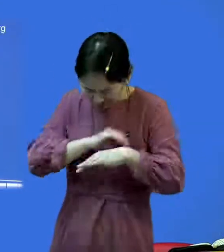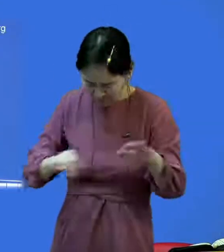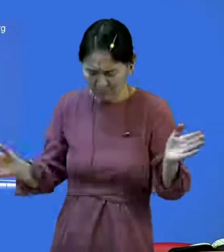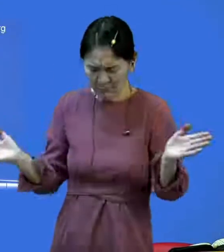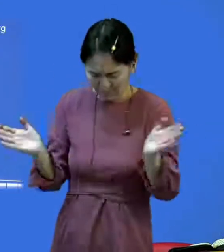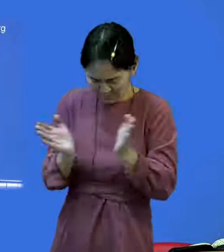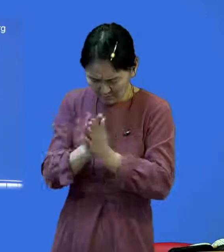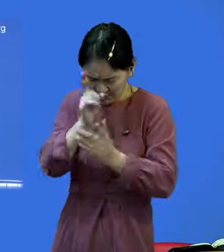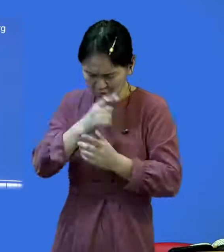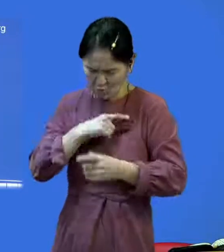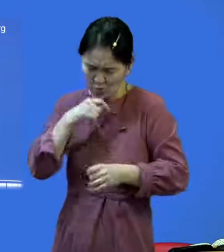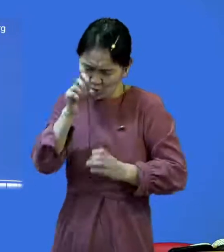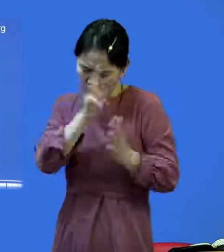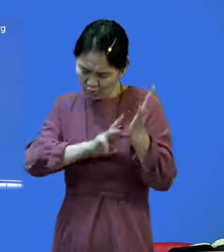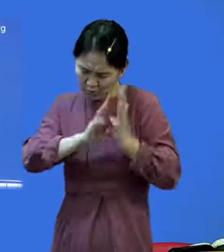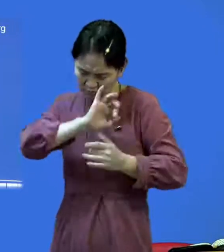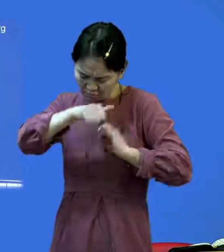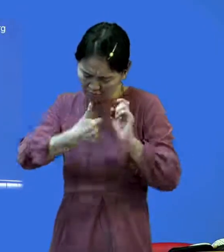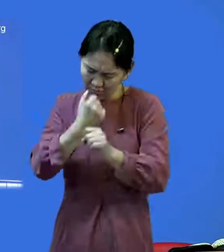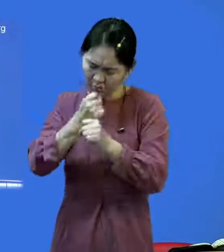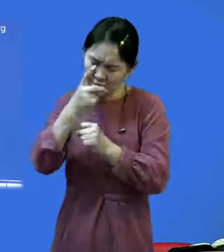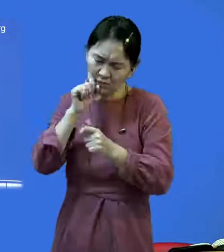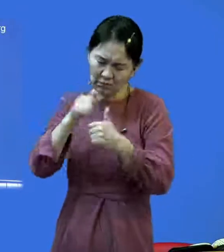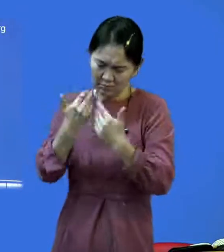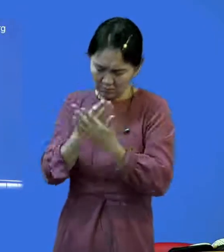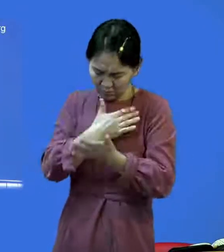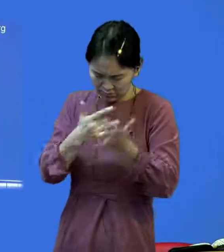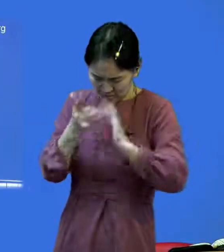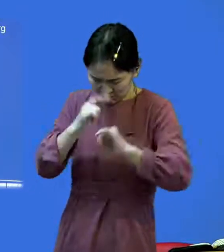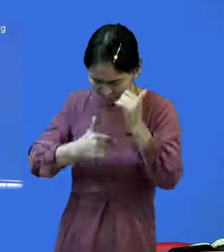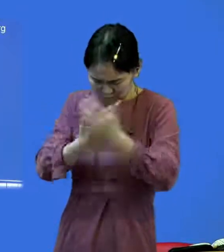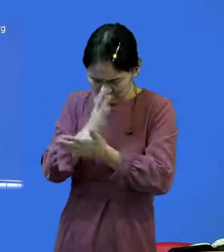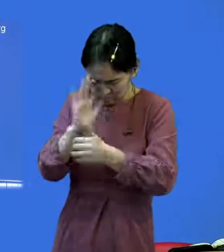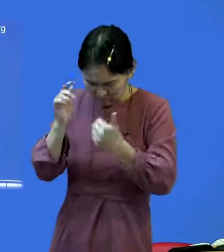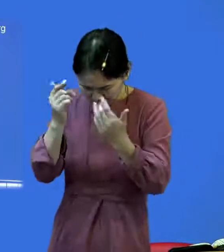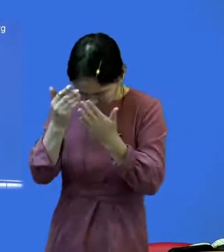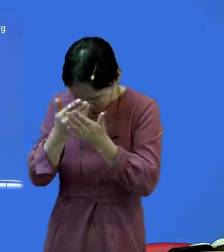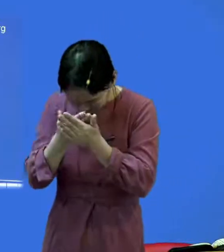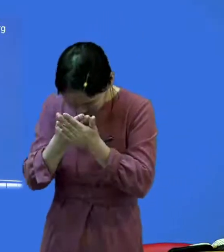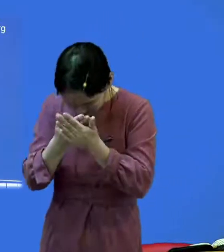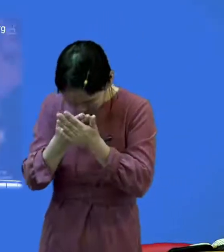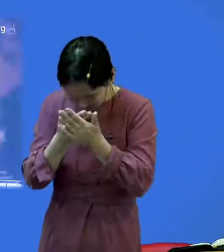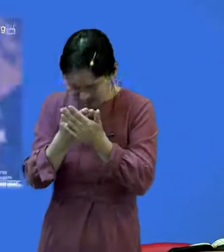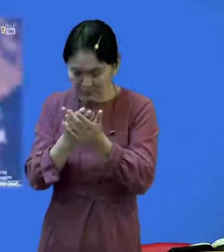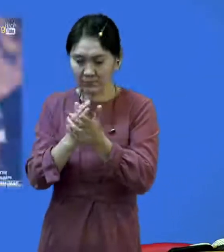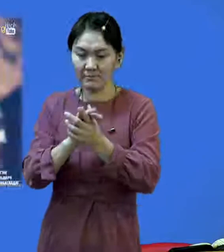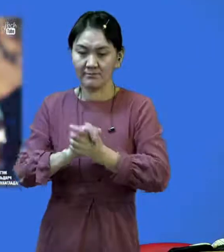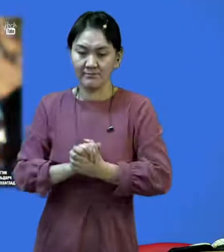бүх хүнийг эзэн даа өөрийнхөө хүчлийн дагуу хэрэглээрэ эзэн Есүсийн нэрээр залбирлаа. Аминь.